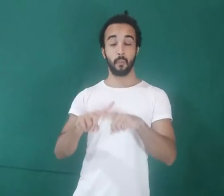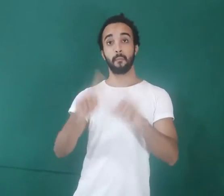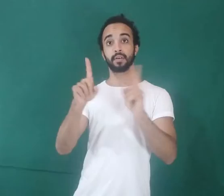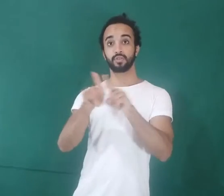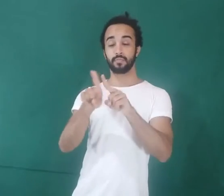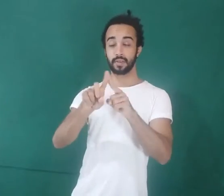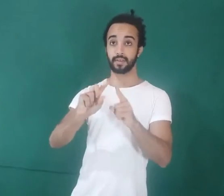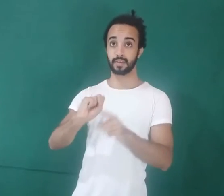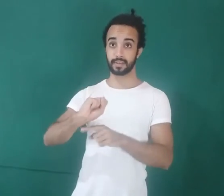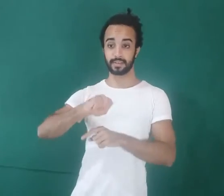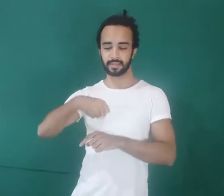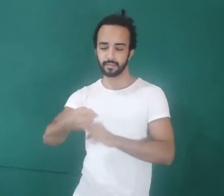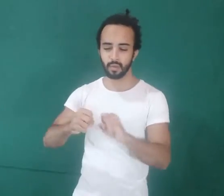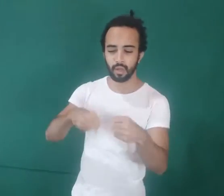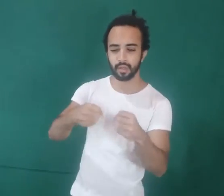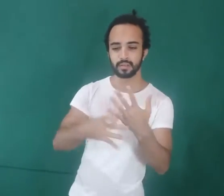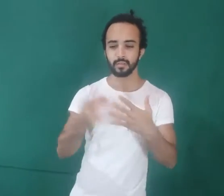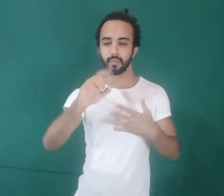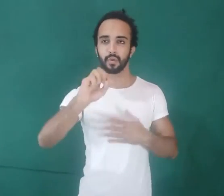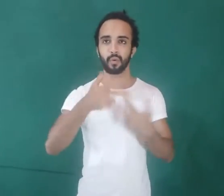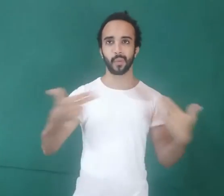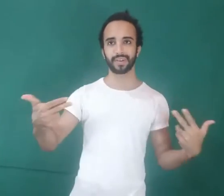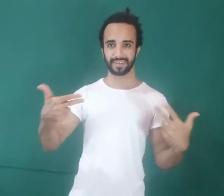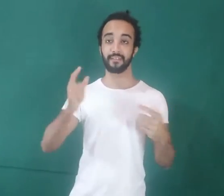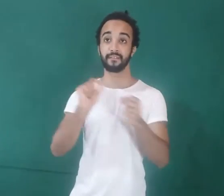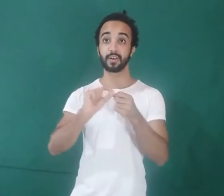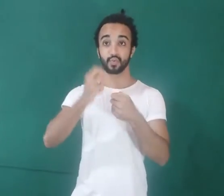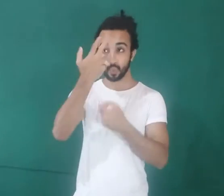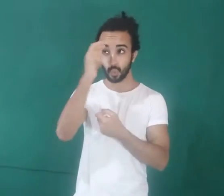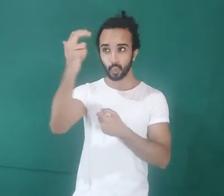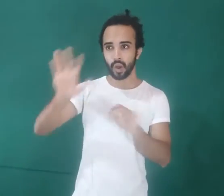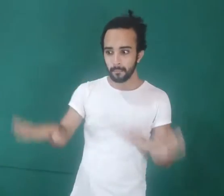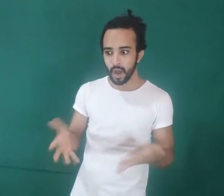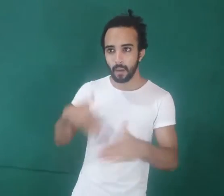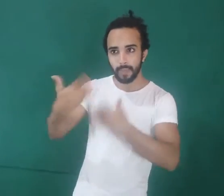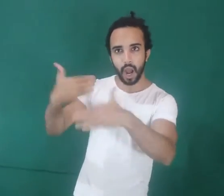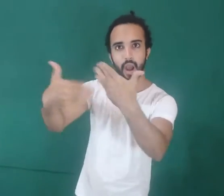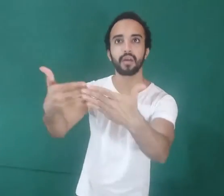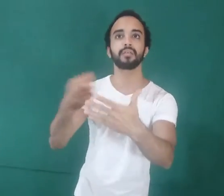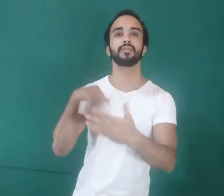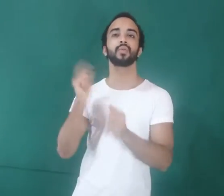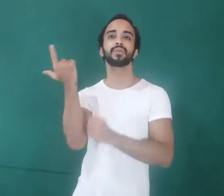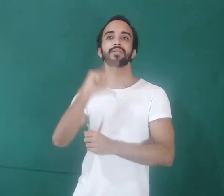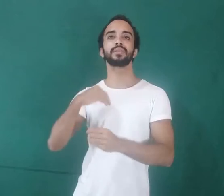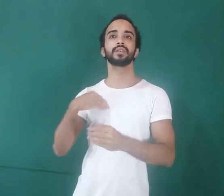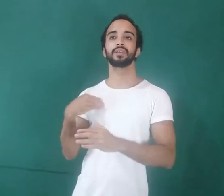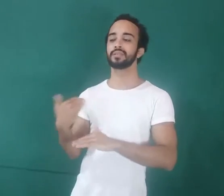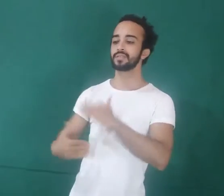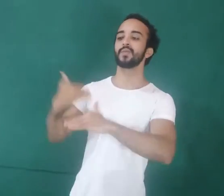coisas. É isso que faz com que a cultura se acelere, com que a cultura desenvolva muito mais velocidade e trocas